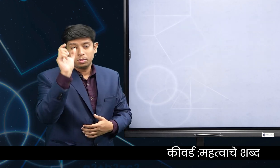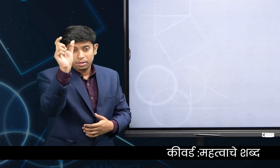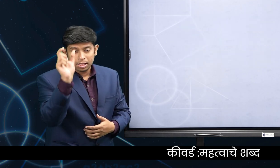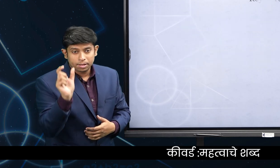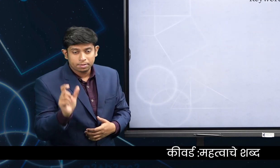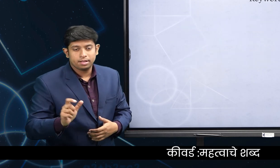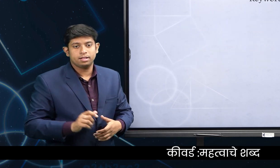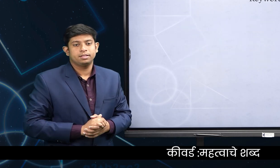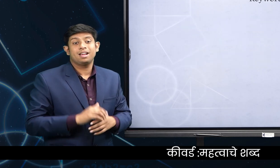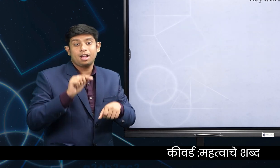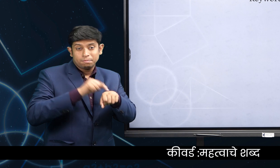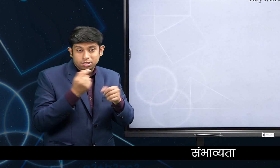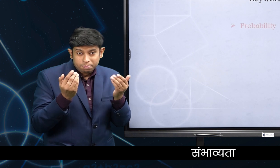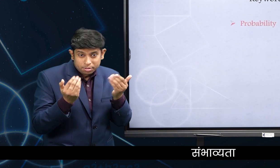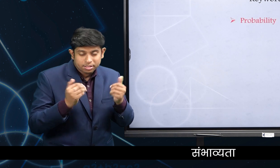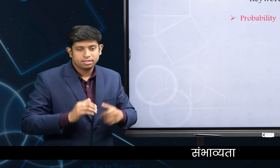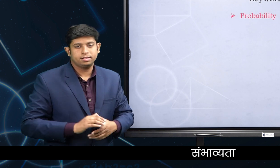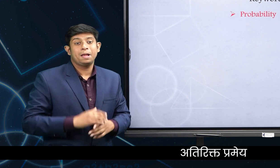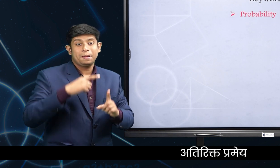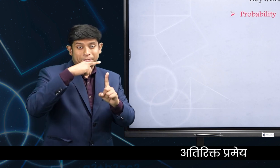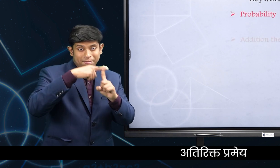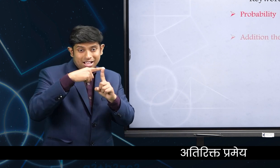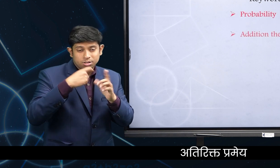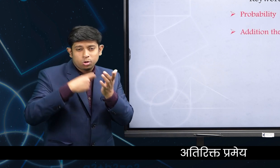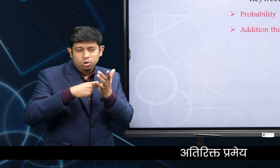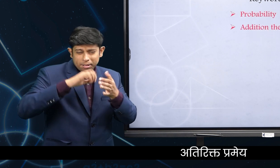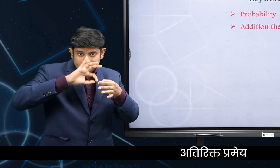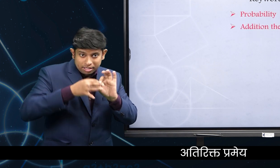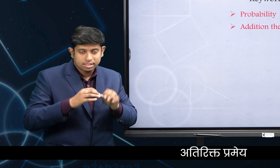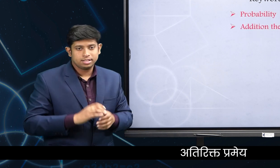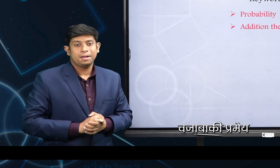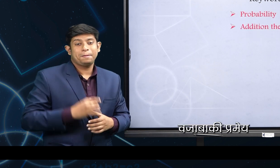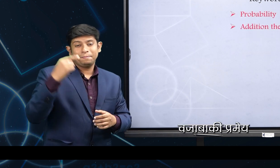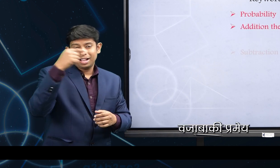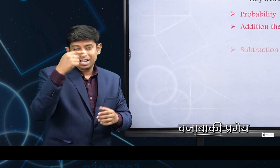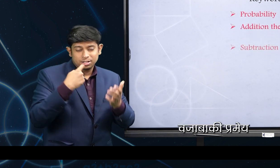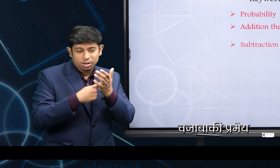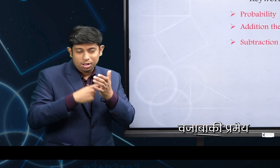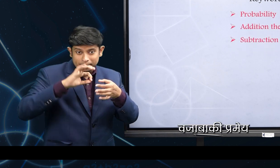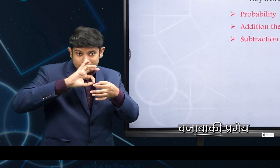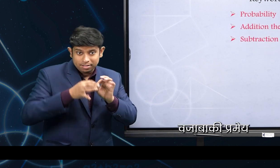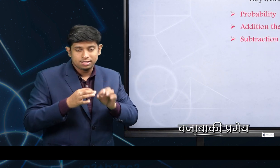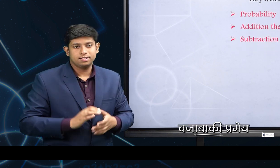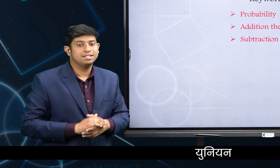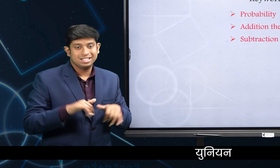कीवर्ड. महत्त्वाचे शब्द: संभाव्यता, अतिरिक्त प्रमेय, वजाबाकी प्रमेय,